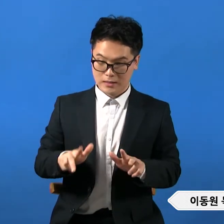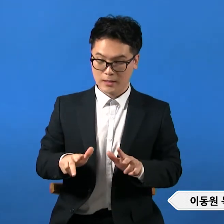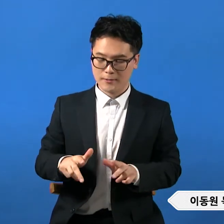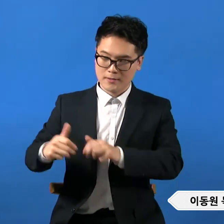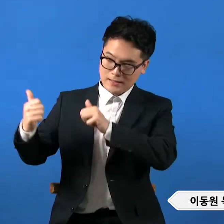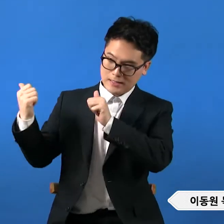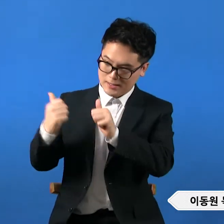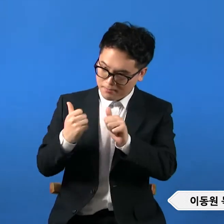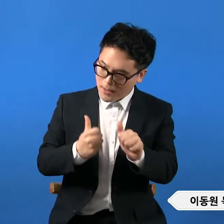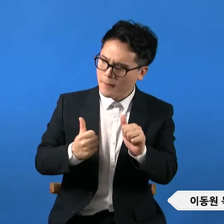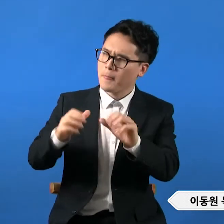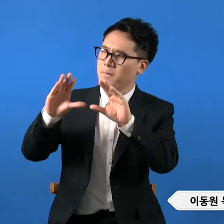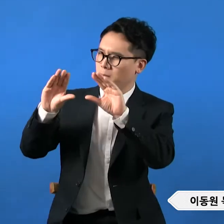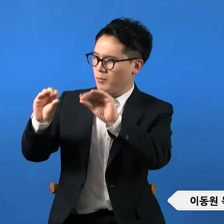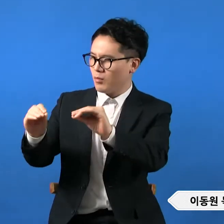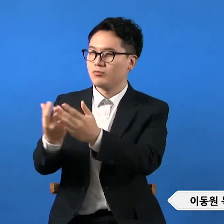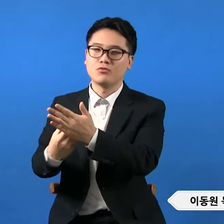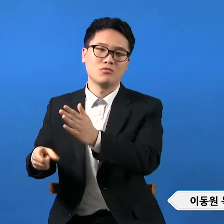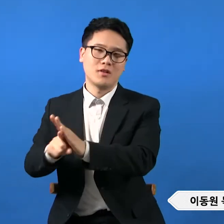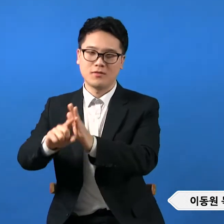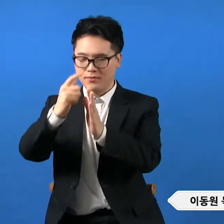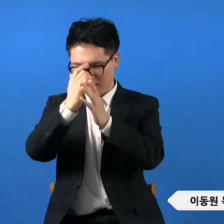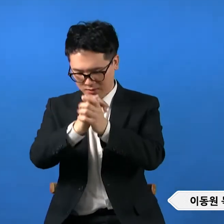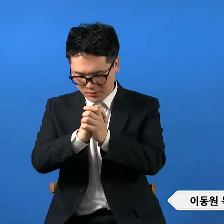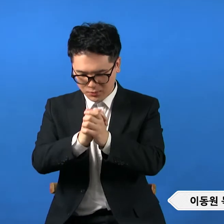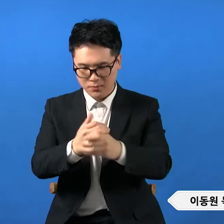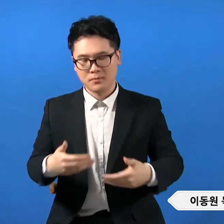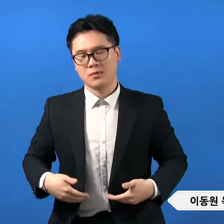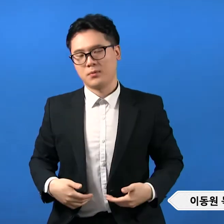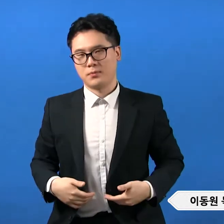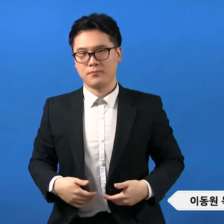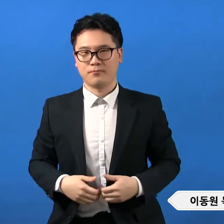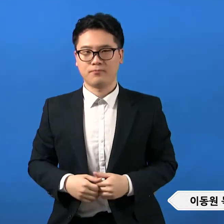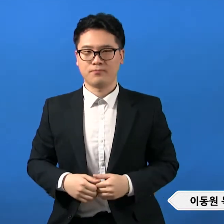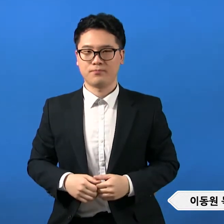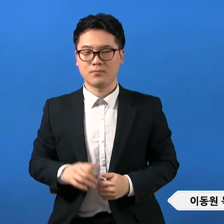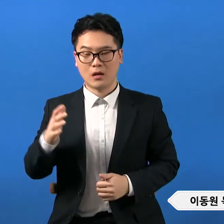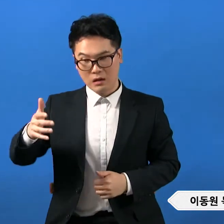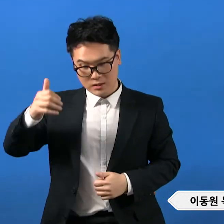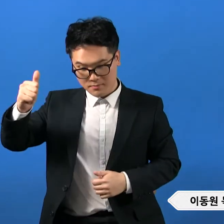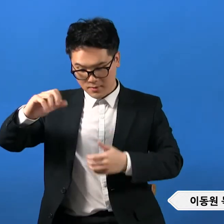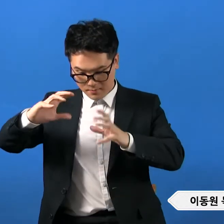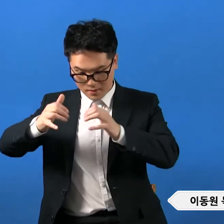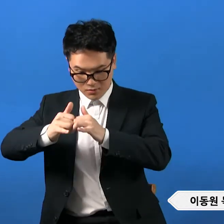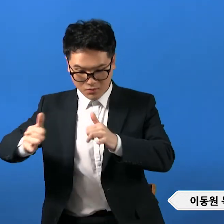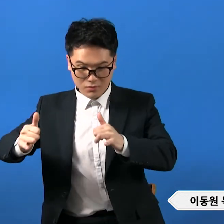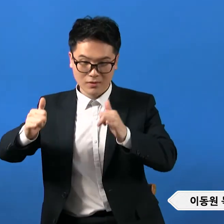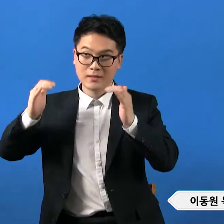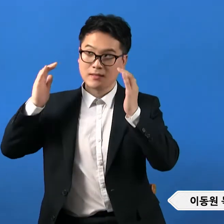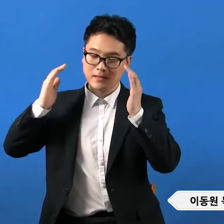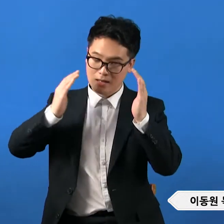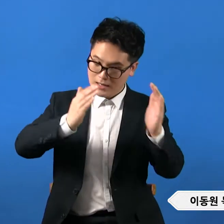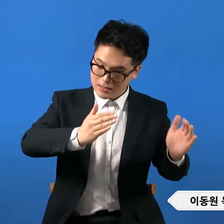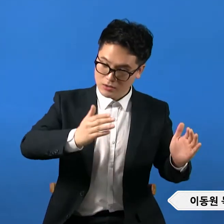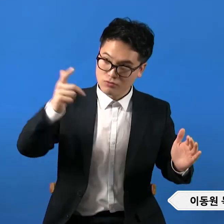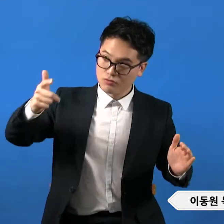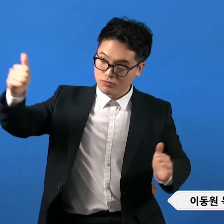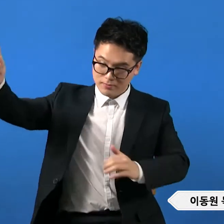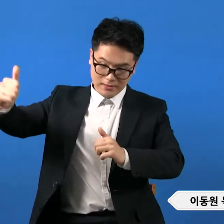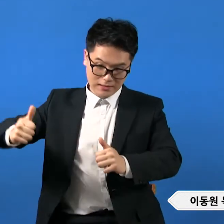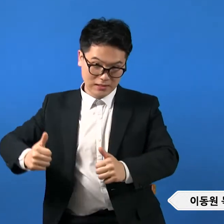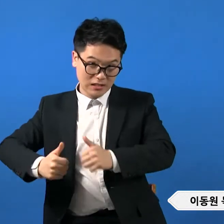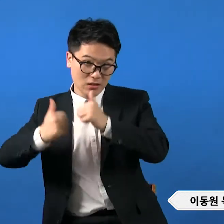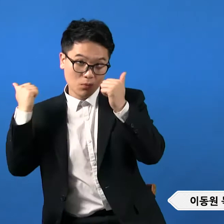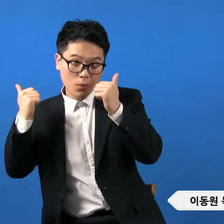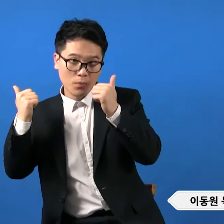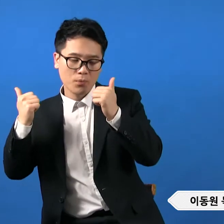진노가 멈추어지도록 기도해야 합니다. 사실상 하나님의 백성들을 향한 주님의 진노는 그의